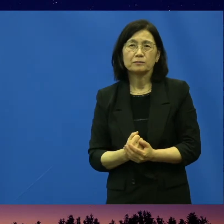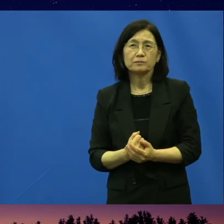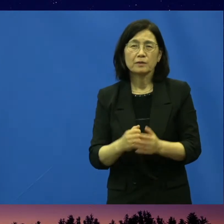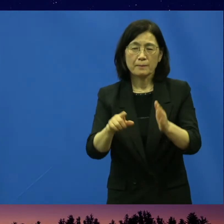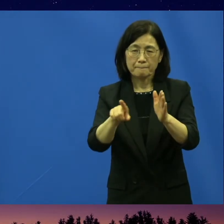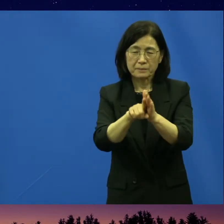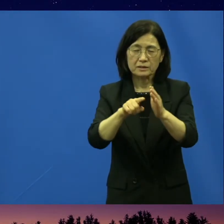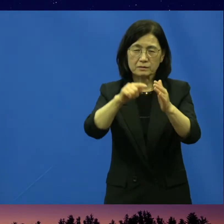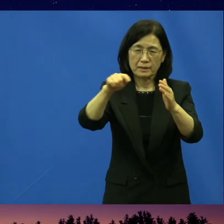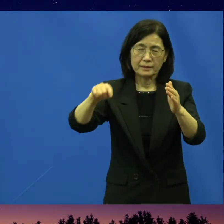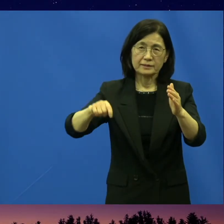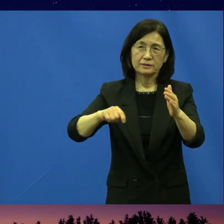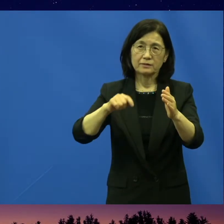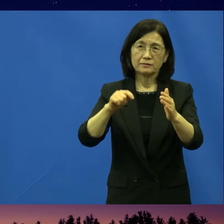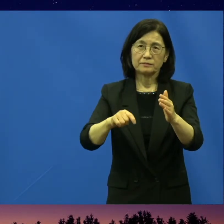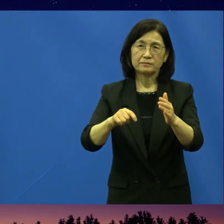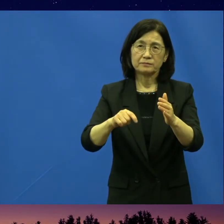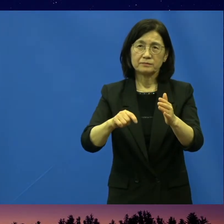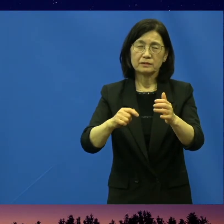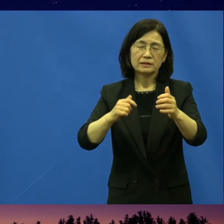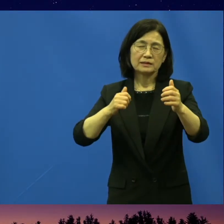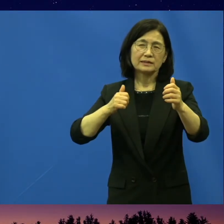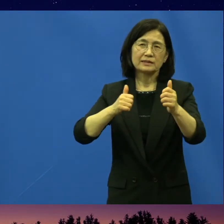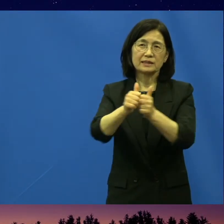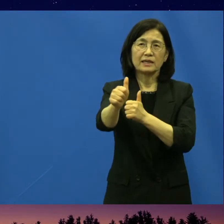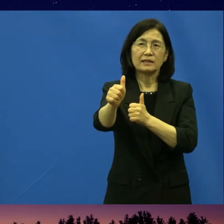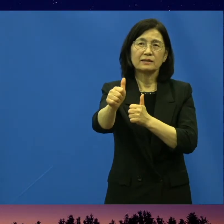믿음 안에서 승리하는